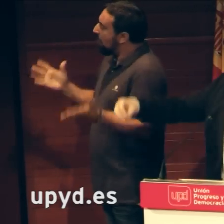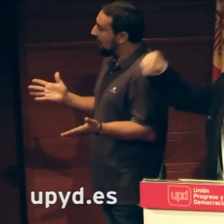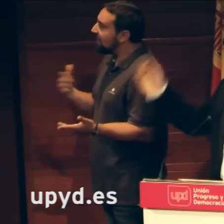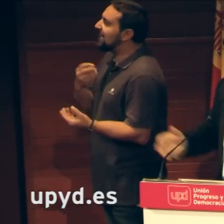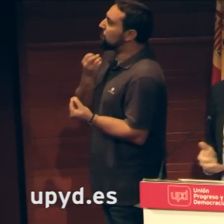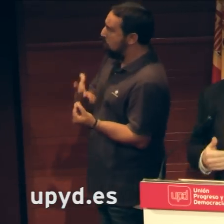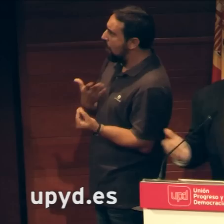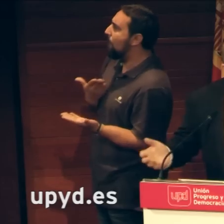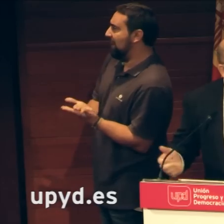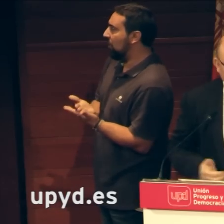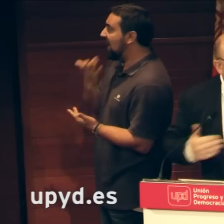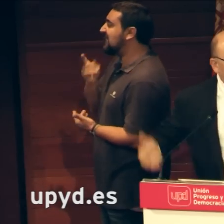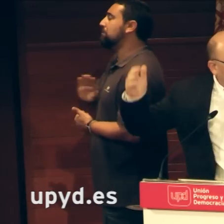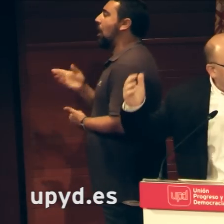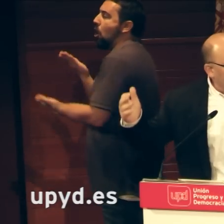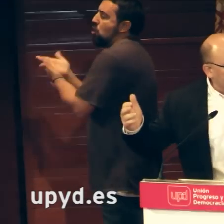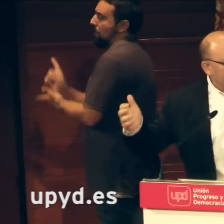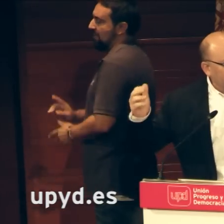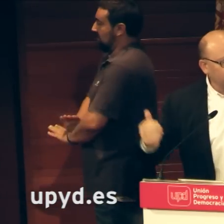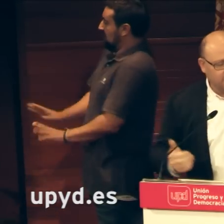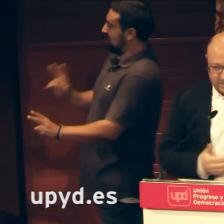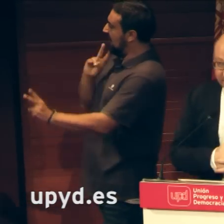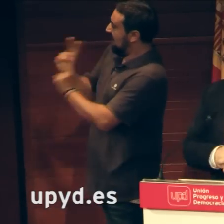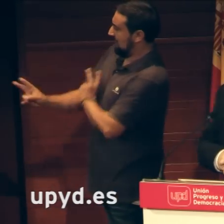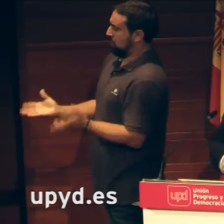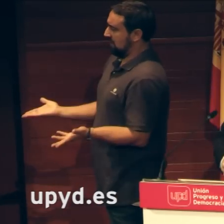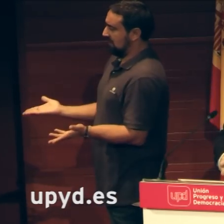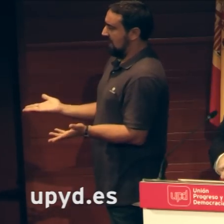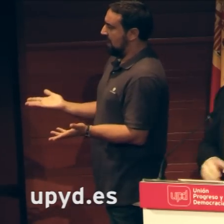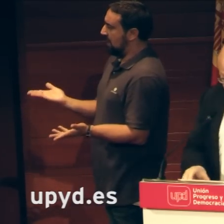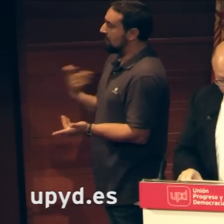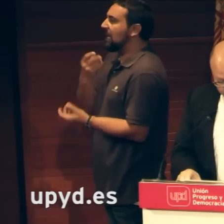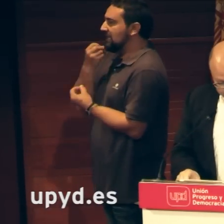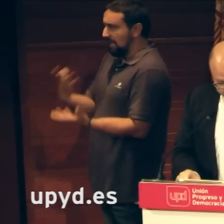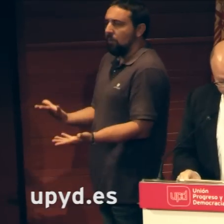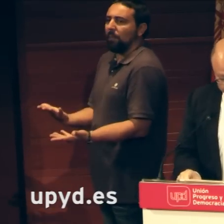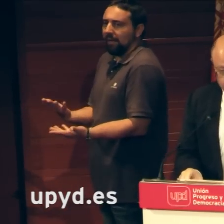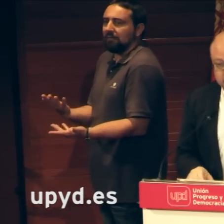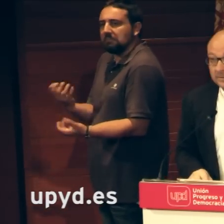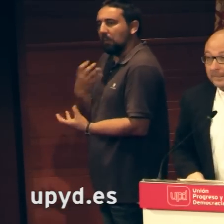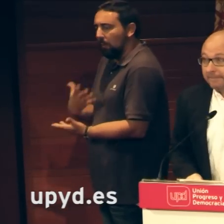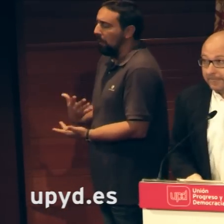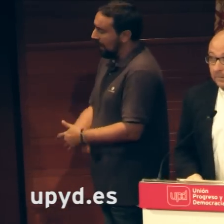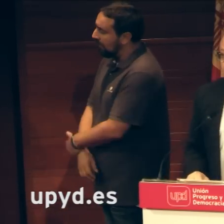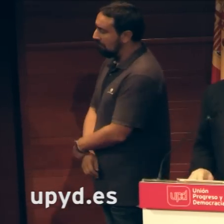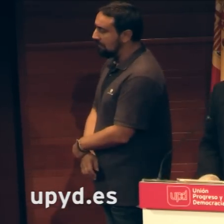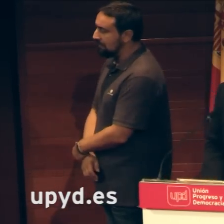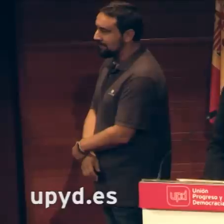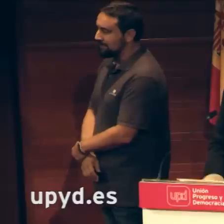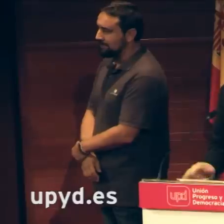pido y si es malo no lo pido. Y ya está, hombre, que se dejen de tonterías. Está muy bien, está muy bien.